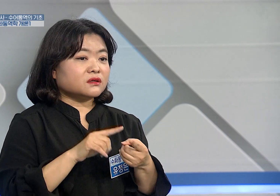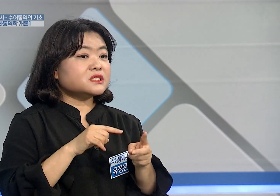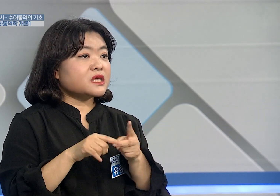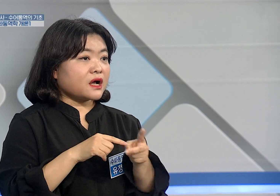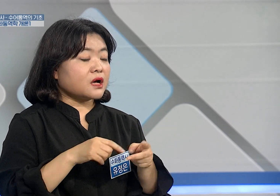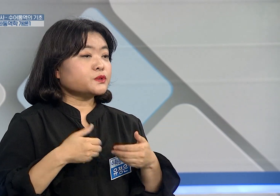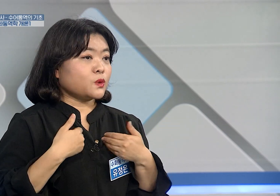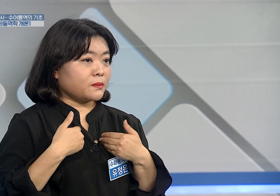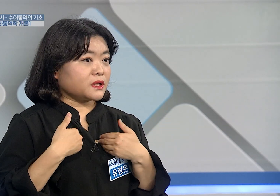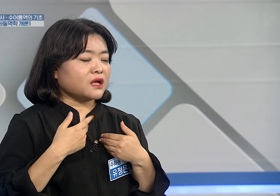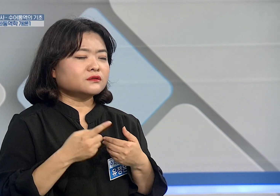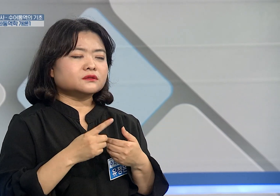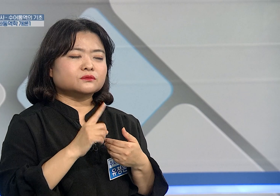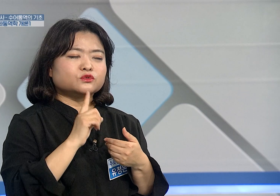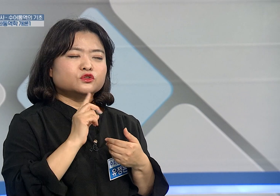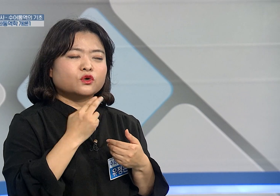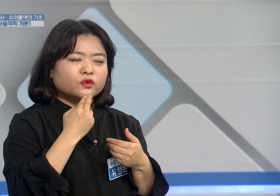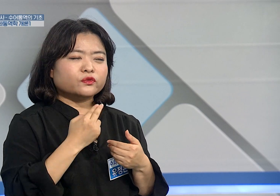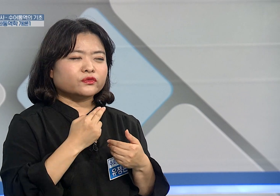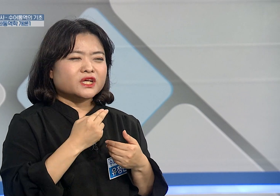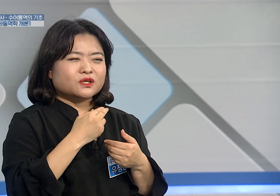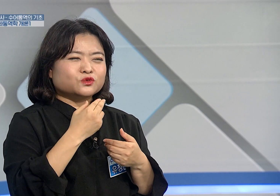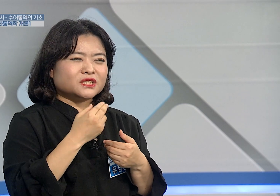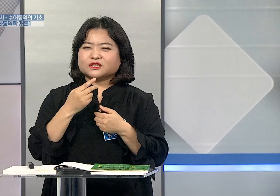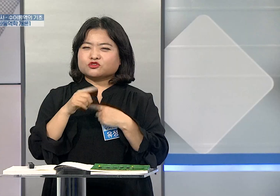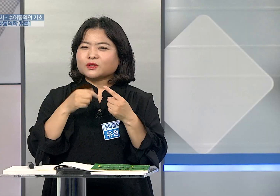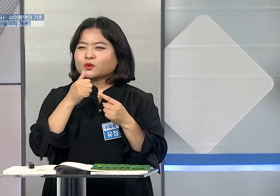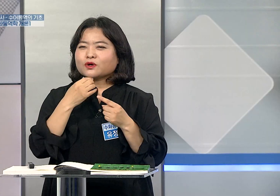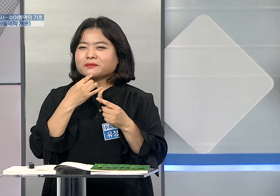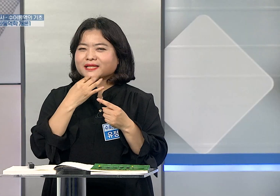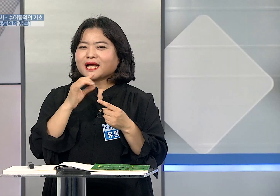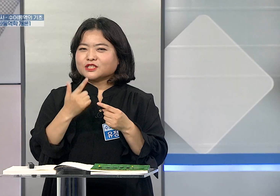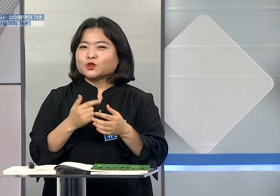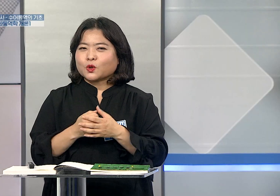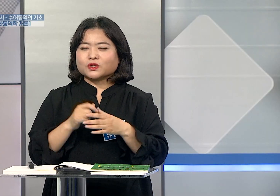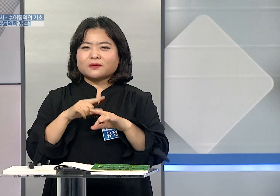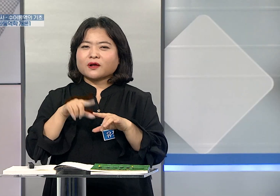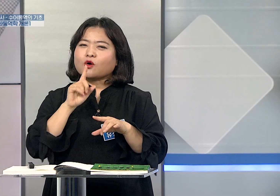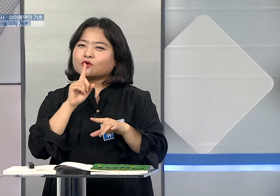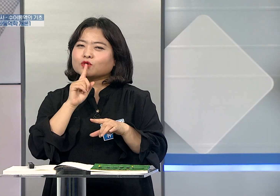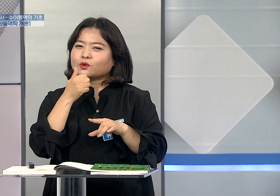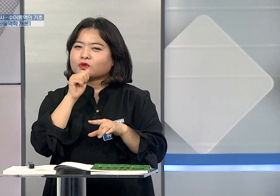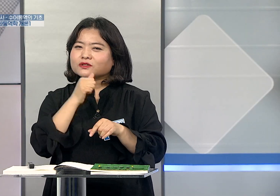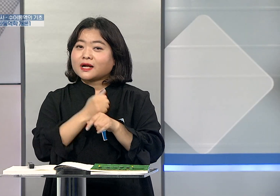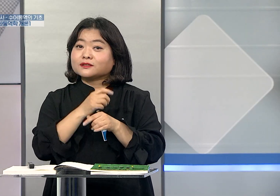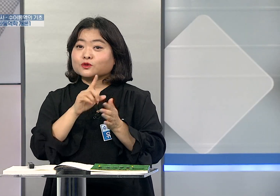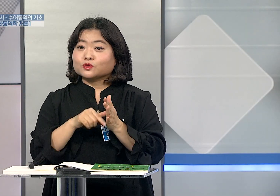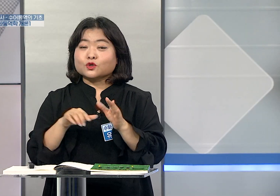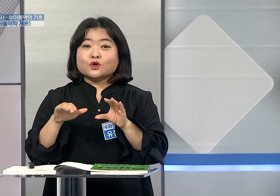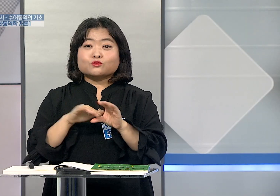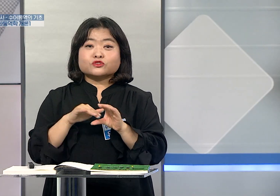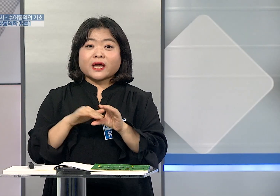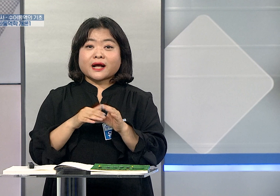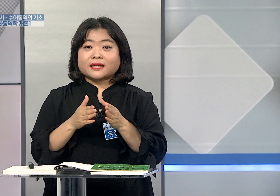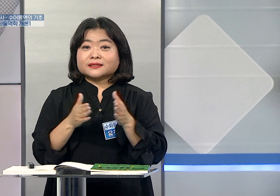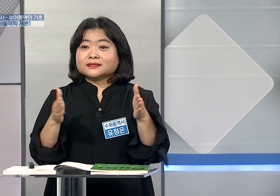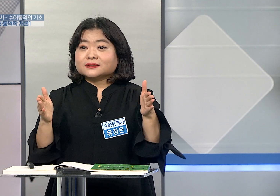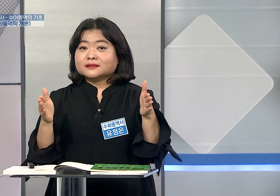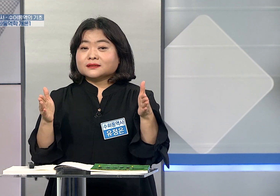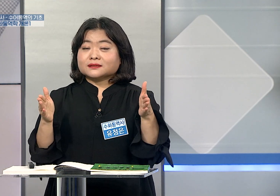문화적인 어떤 이해가 필요합니다. 이거는 물론 우리 수화 통역만이 아니죠. 일반 언어 통역을 할 때도